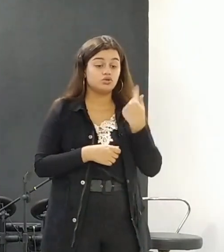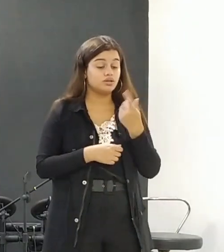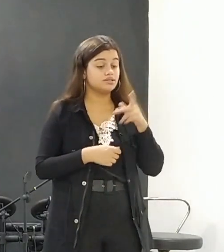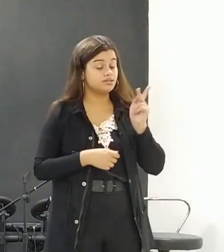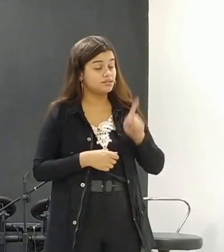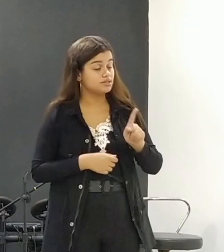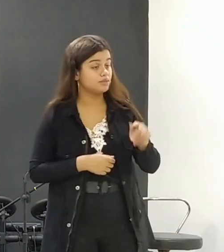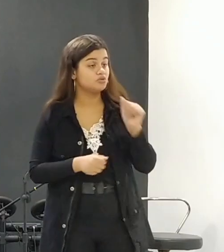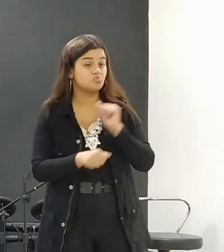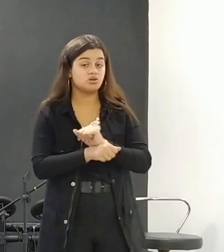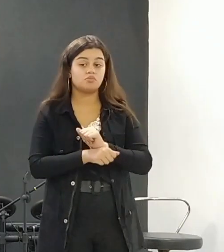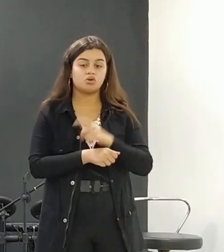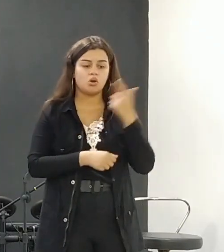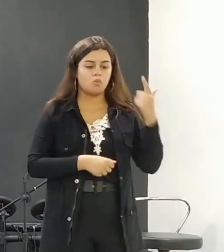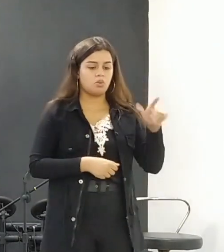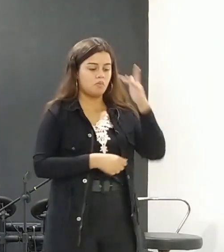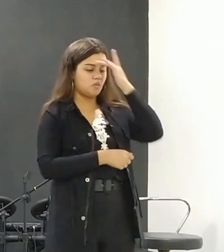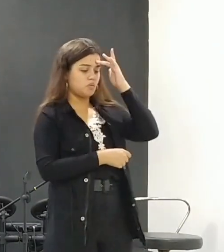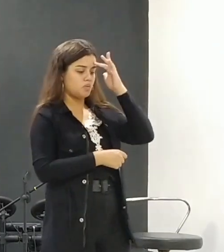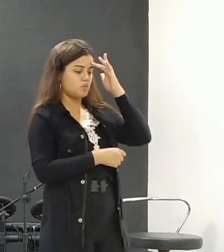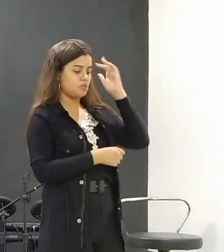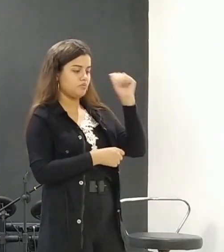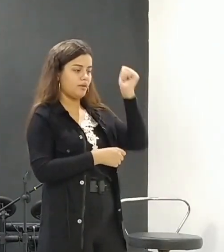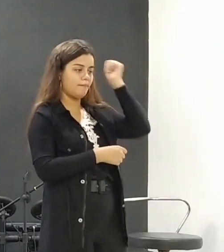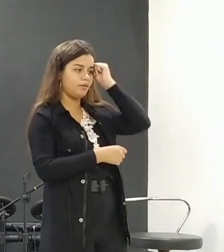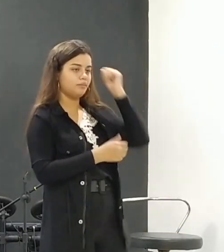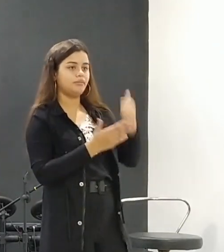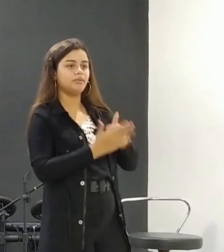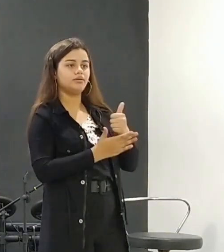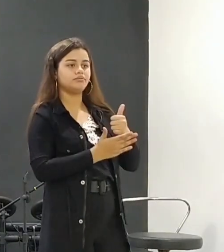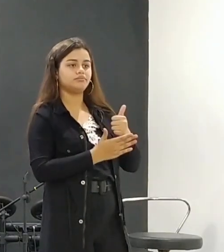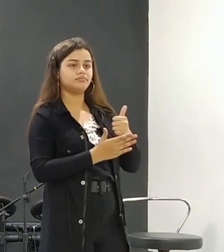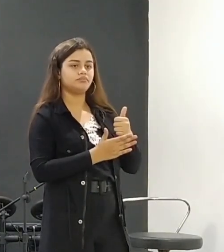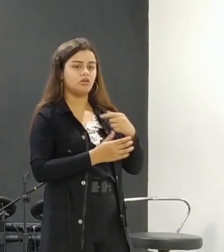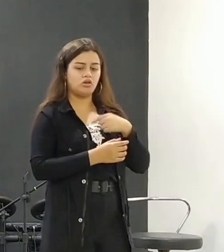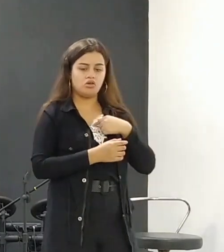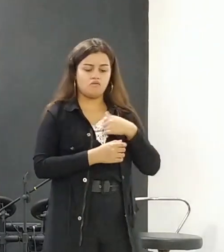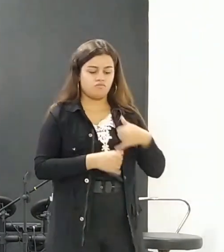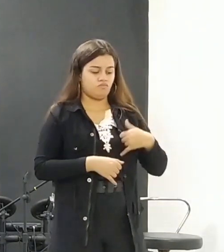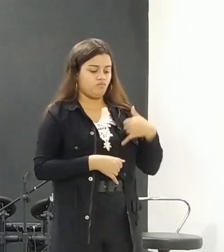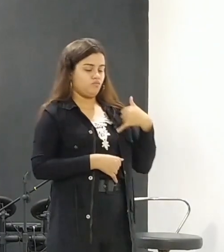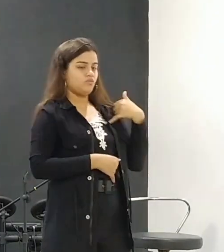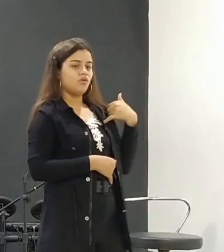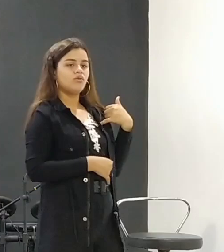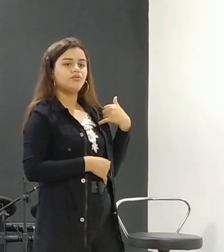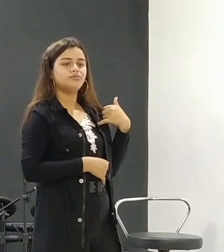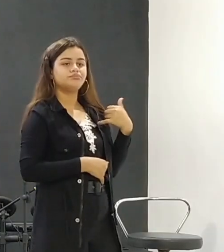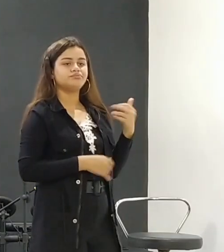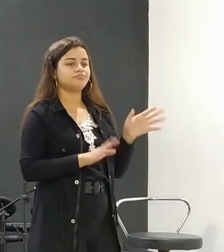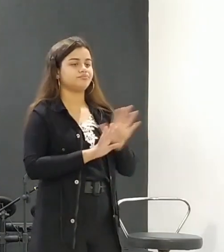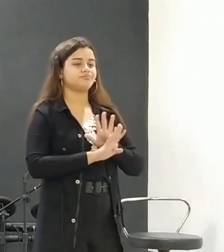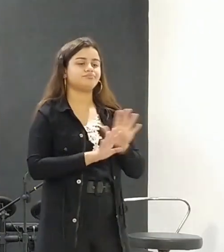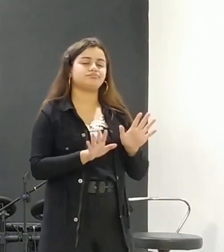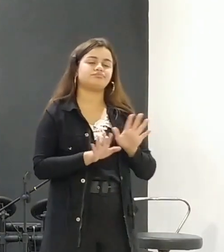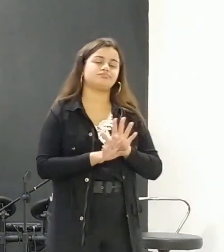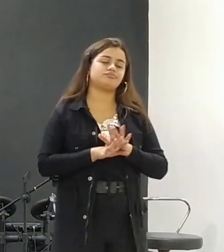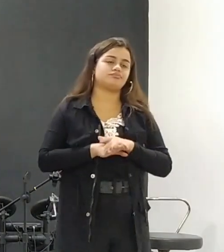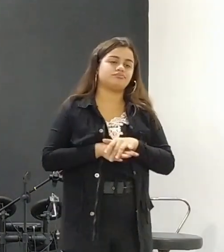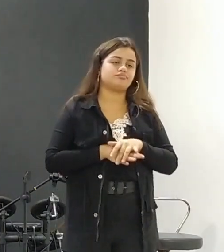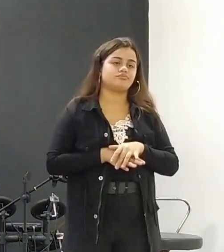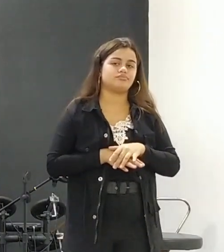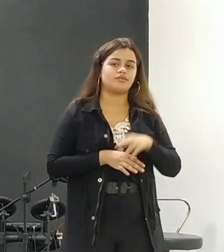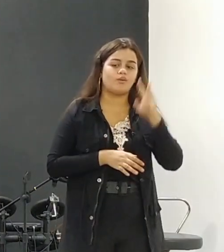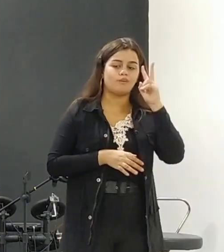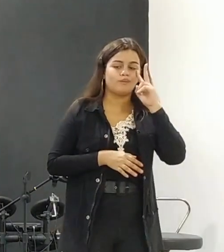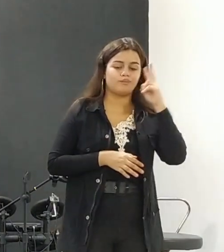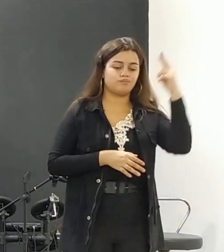primeiro. Eu vou sair da minha posição, vou pisar ele, porque errado está ele. Olha